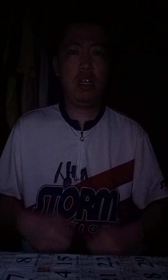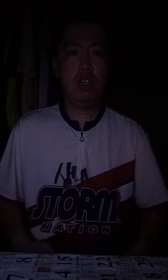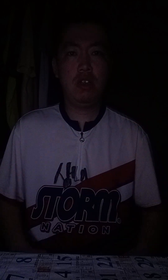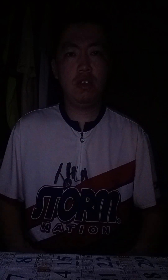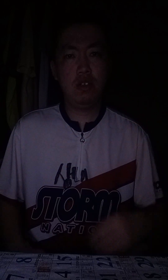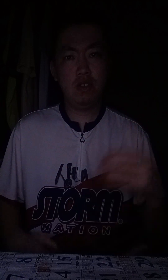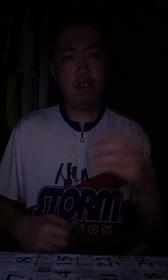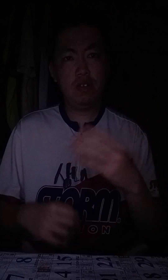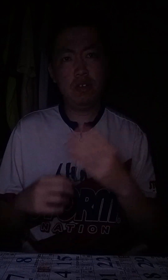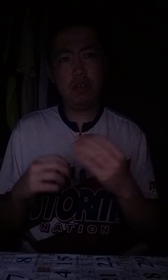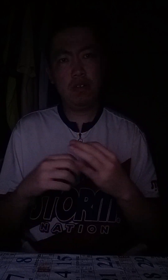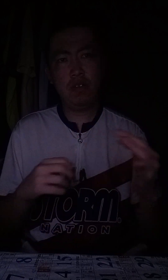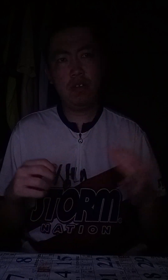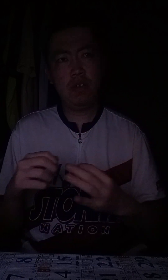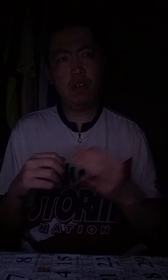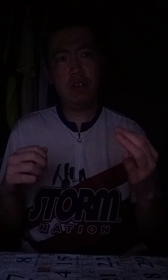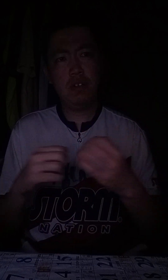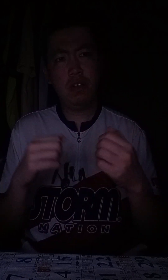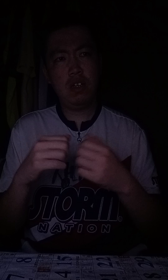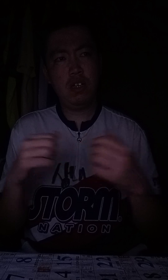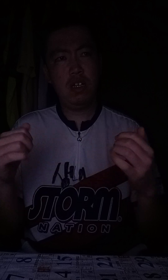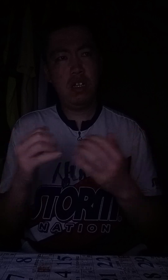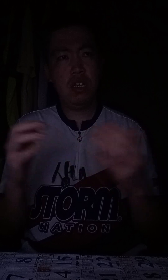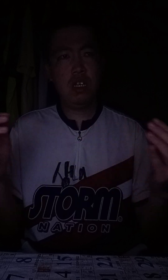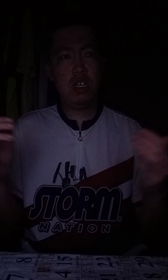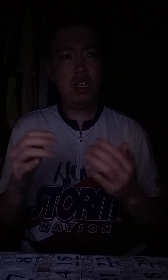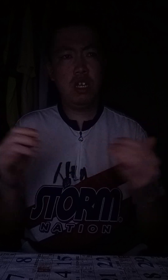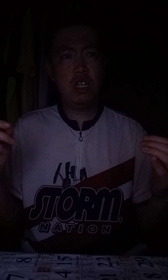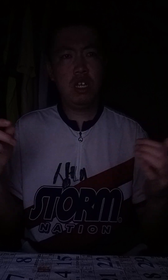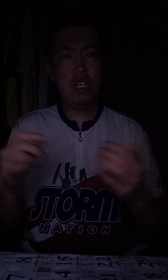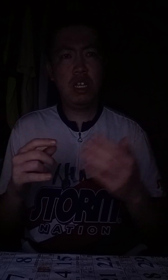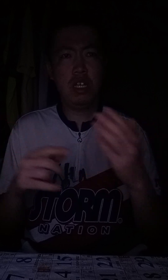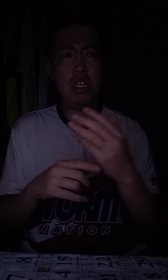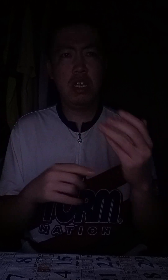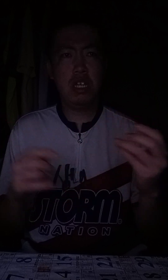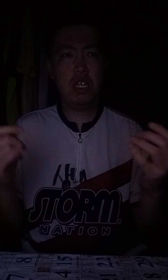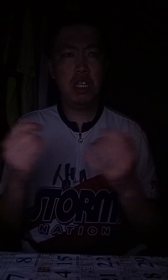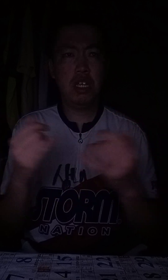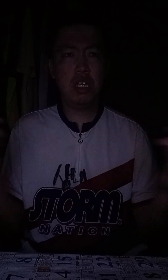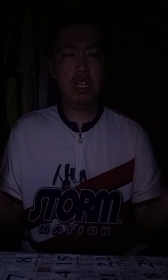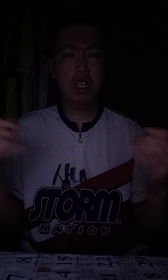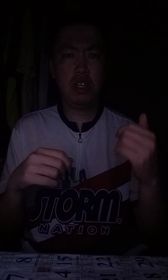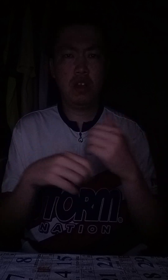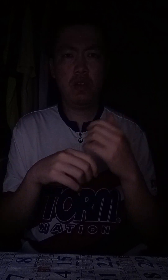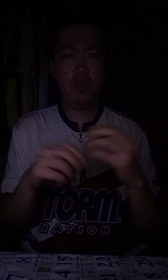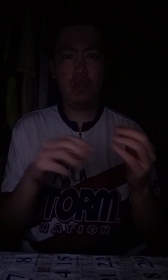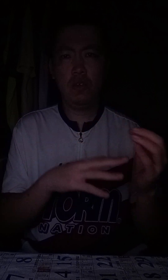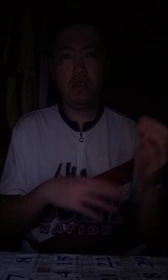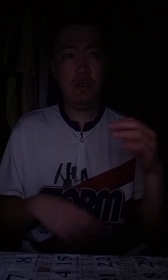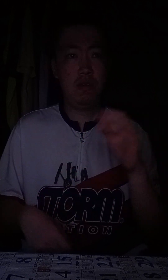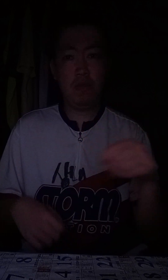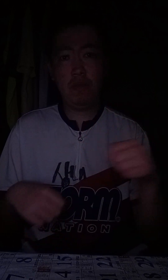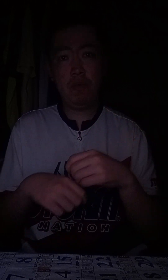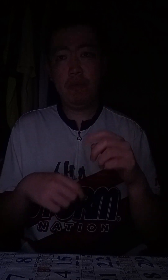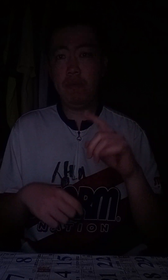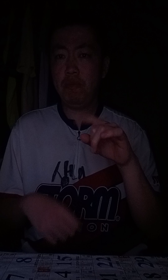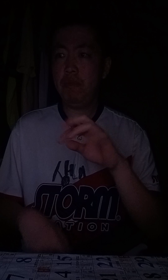사고 충격 여파로 버스 앞쪽과 승객 출입구 쪽 유리창이 모두 산산조각 났습니다. 이 사고로 승용차 조수석에